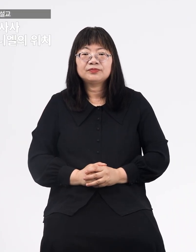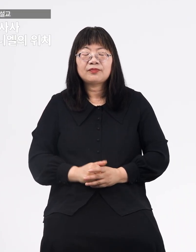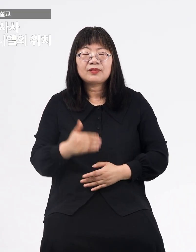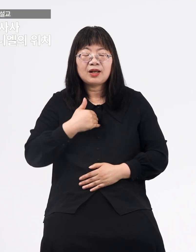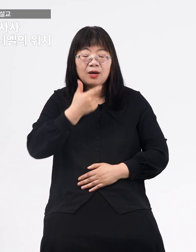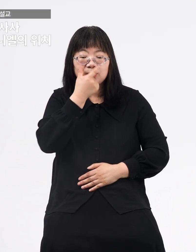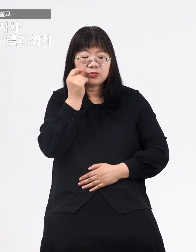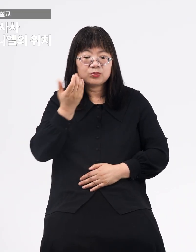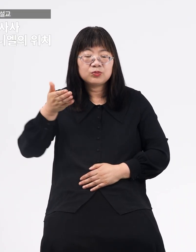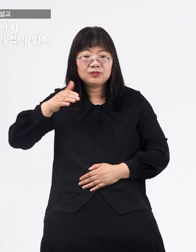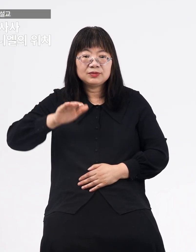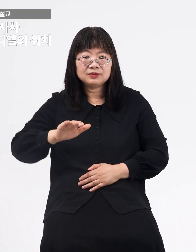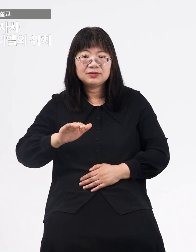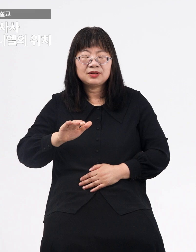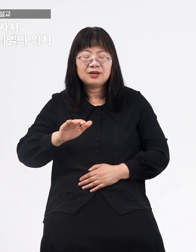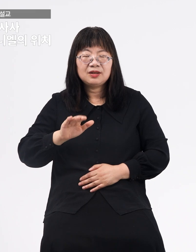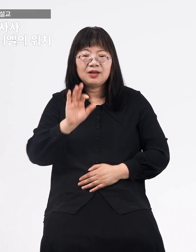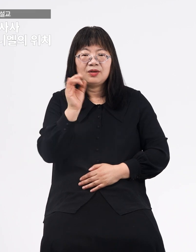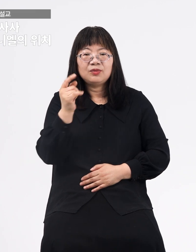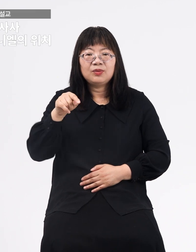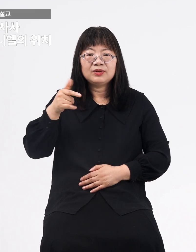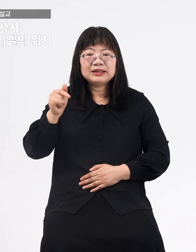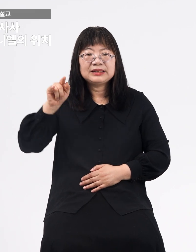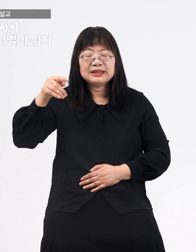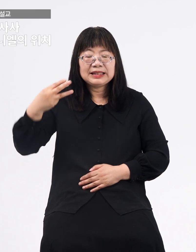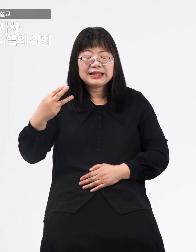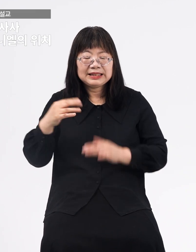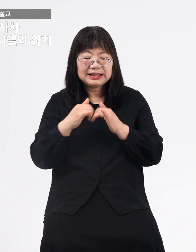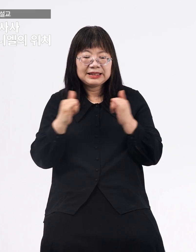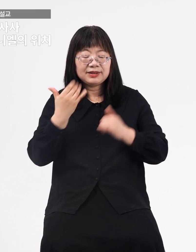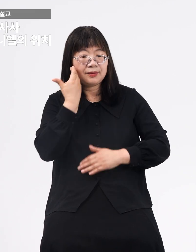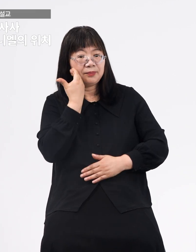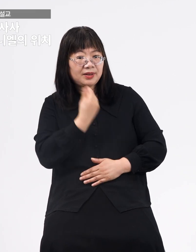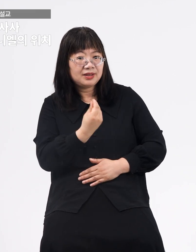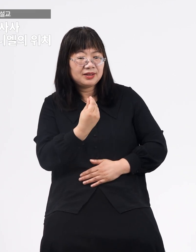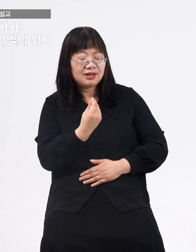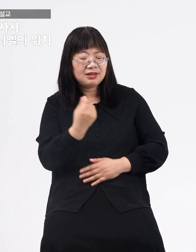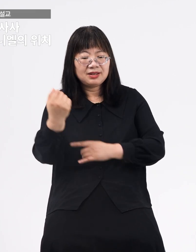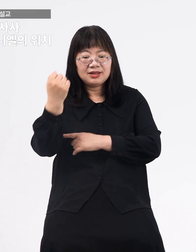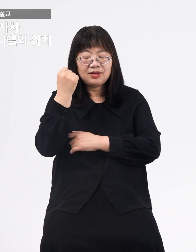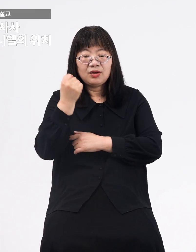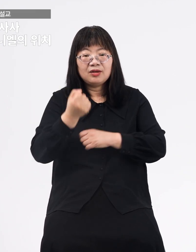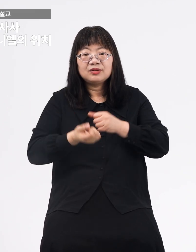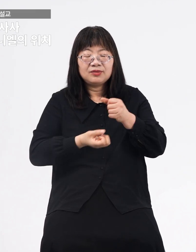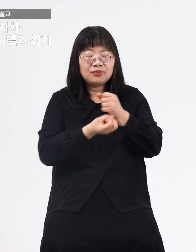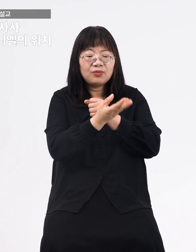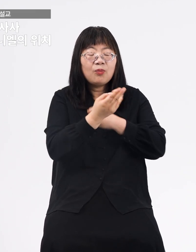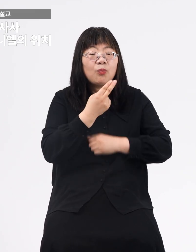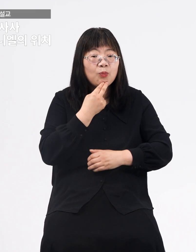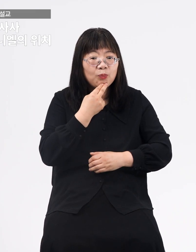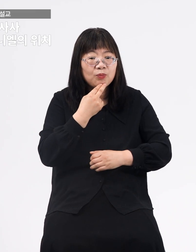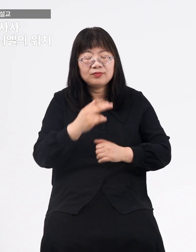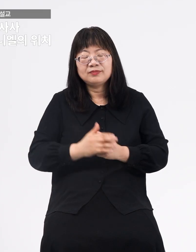나는 부족하지만. 그래서 온니엘의 어떤 인간적인 매력이나 역량이 소개되어 있질 않아요.